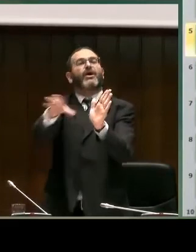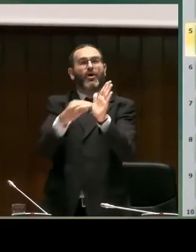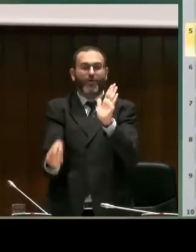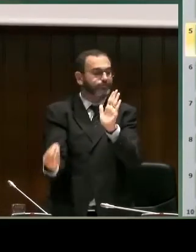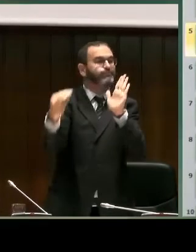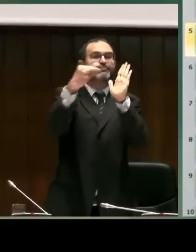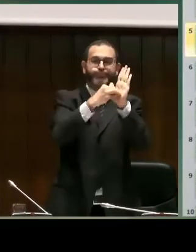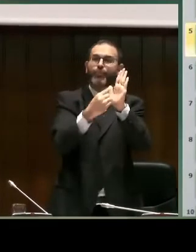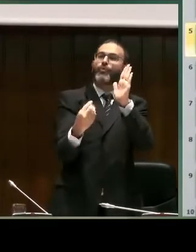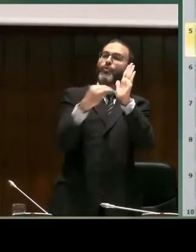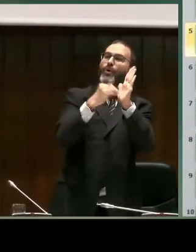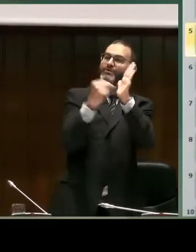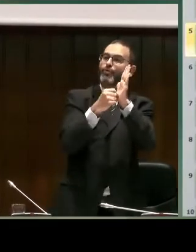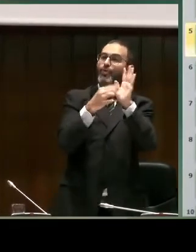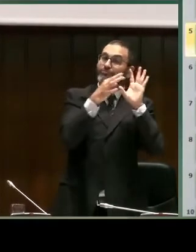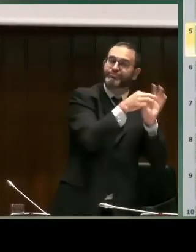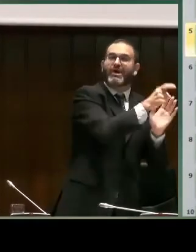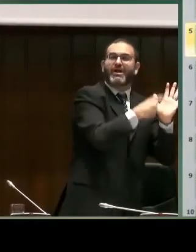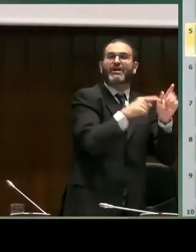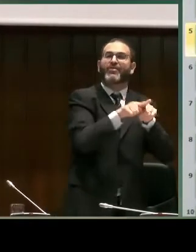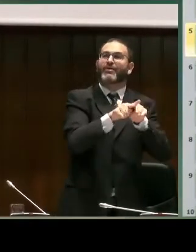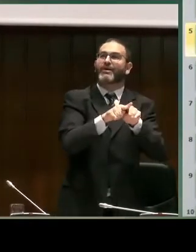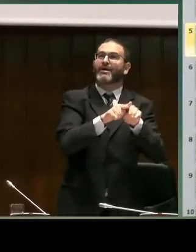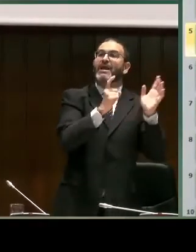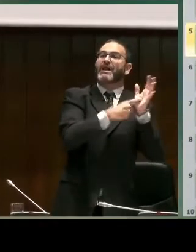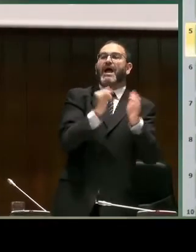que en los pliegos se recojan